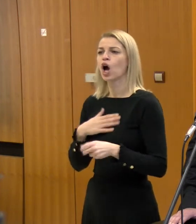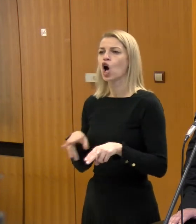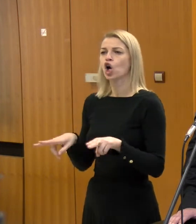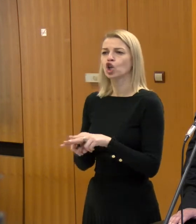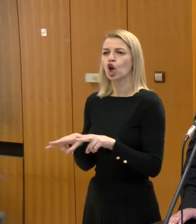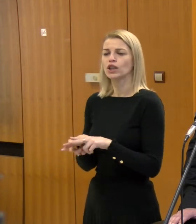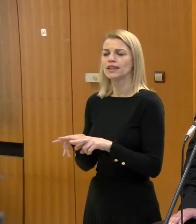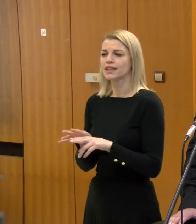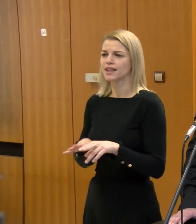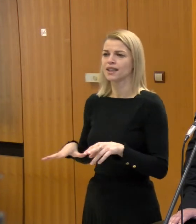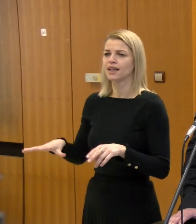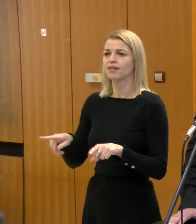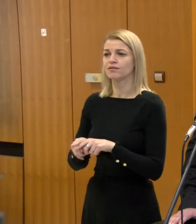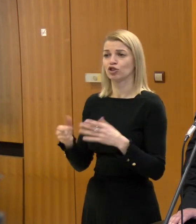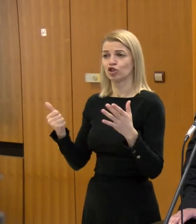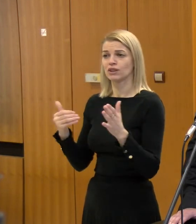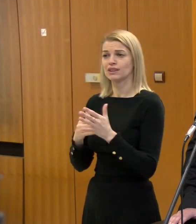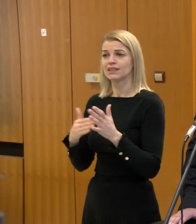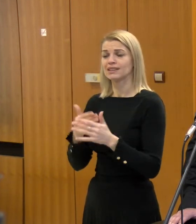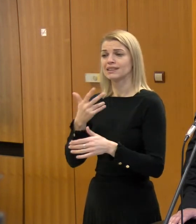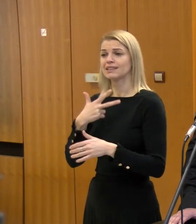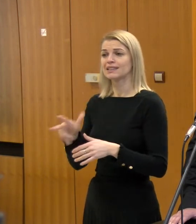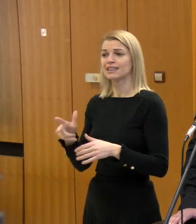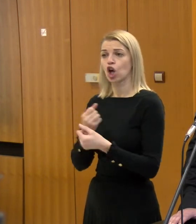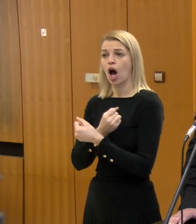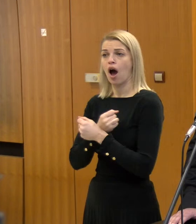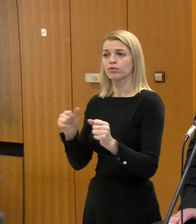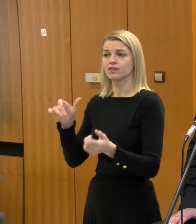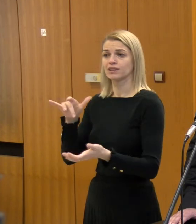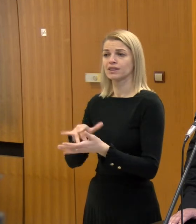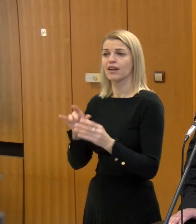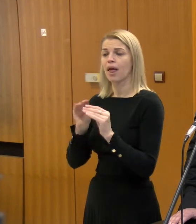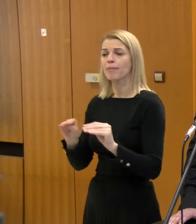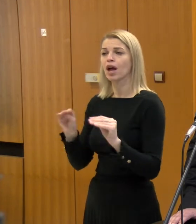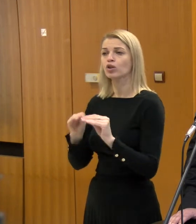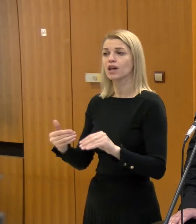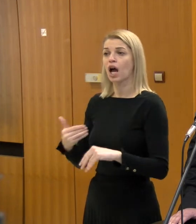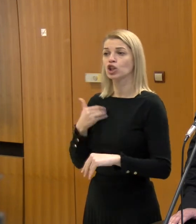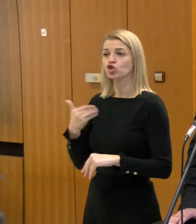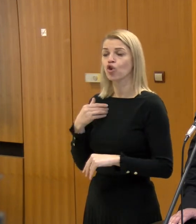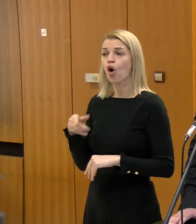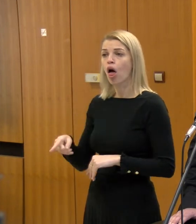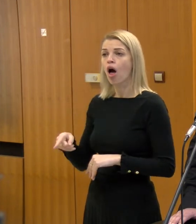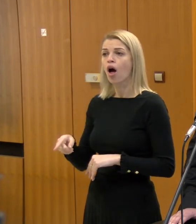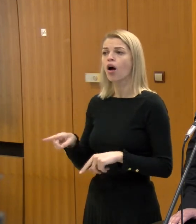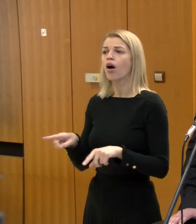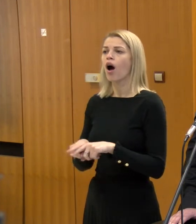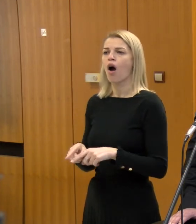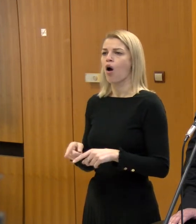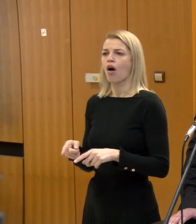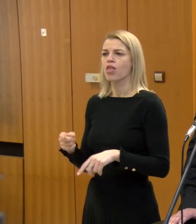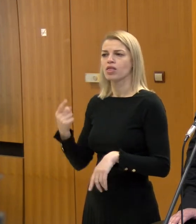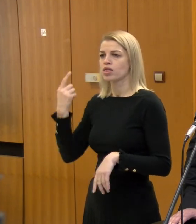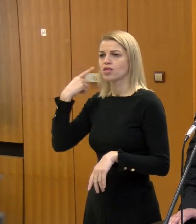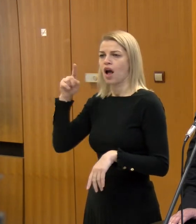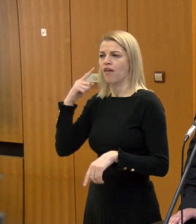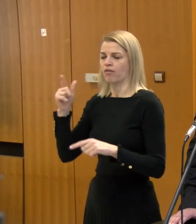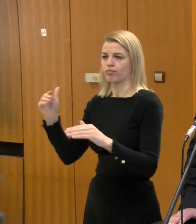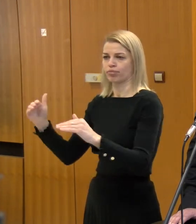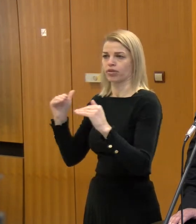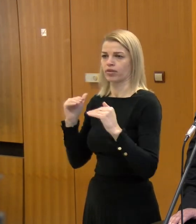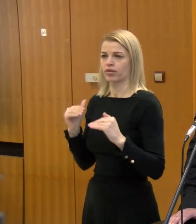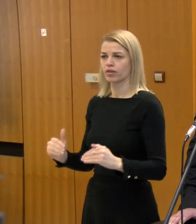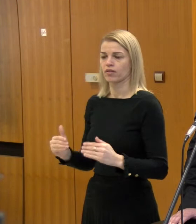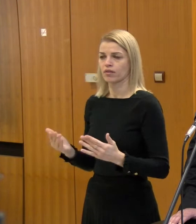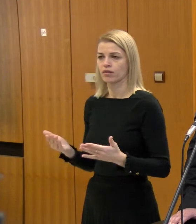striebro, aby 6300 absolventiek strednej pedagogickej školy bolo nekvalifikovaných pre